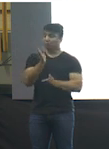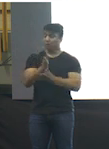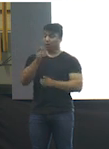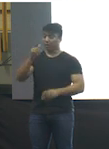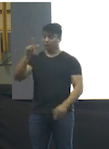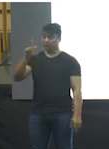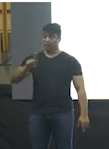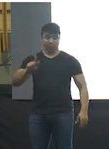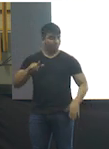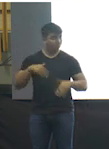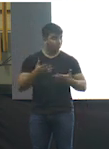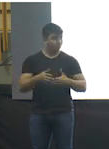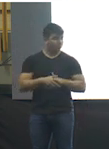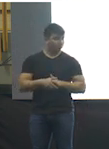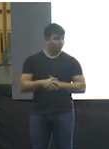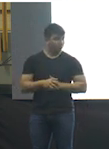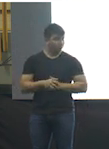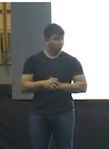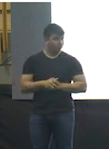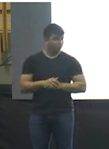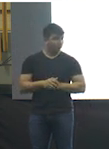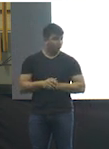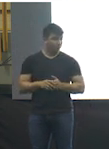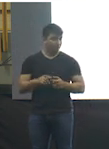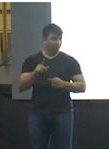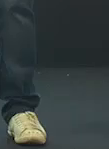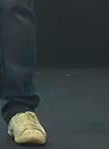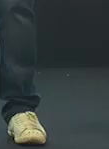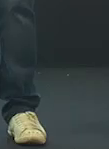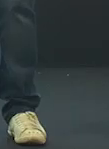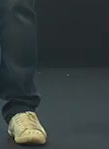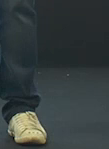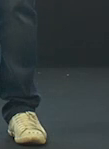para todos. Todos. Quanto foi que o hidrogênio liberou?